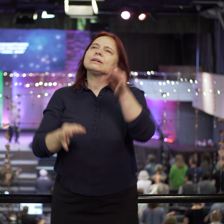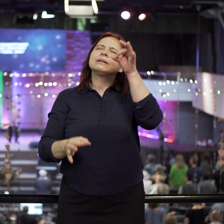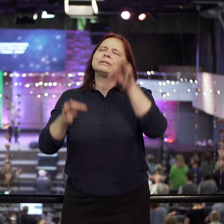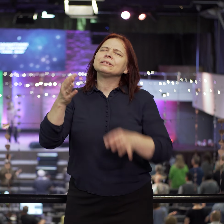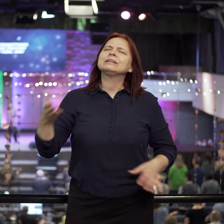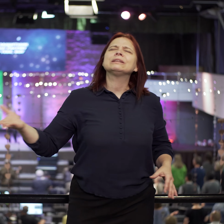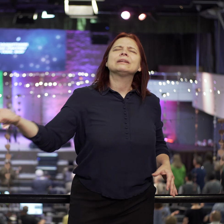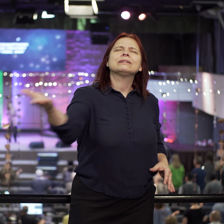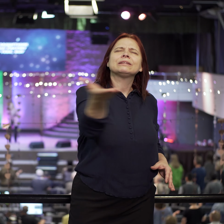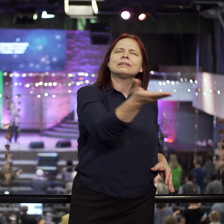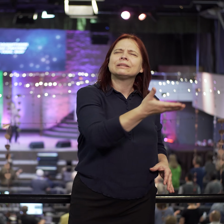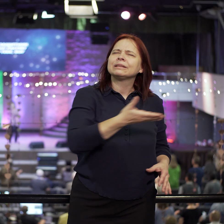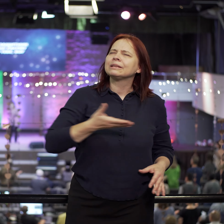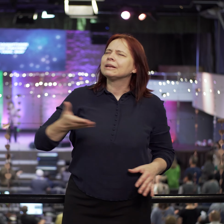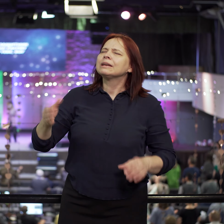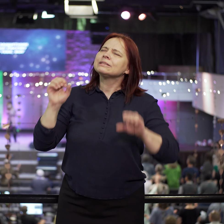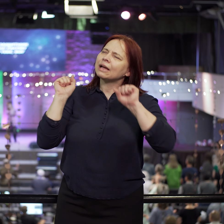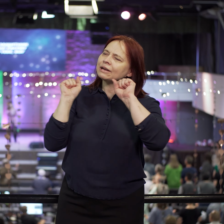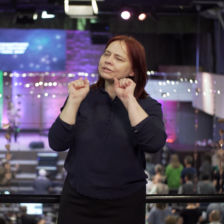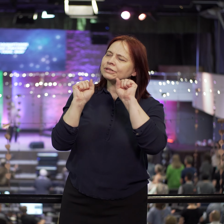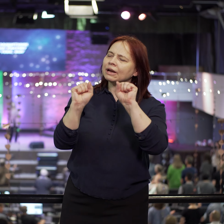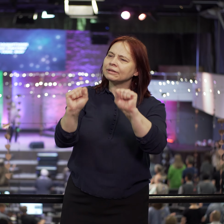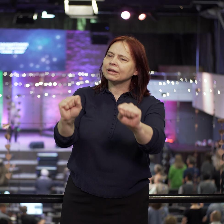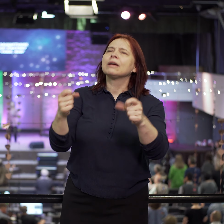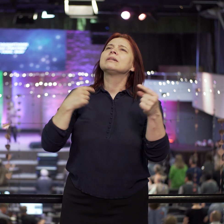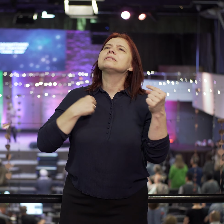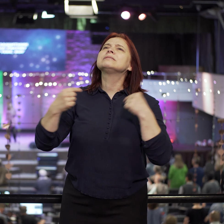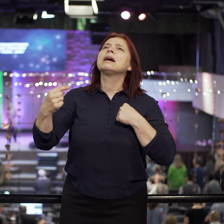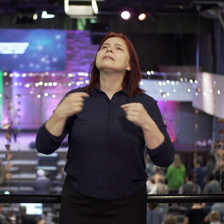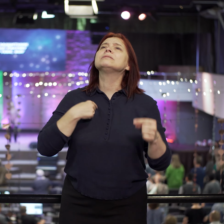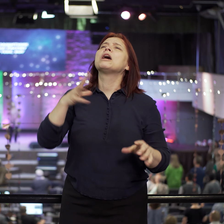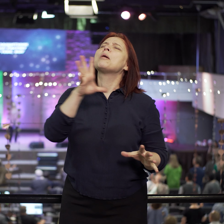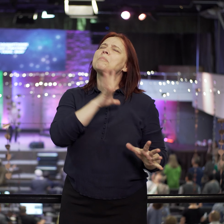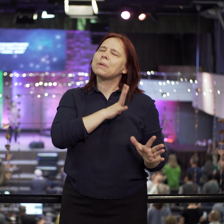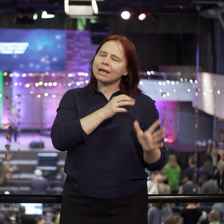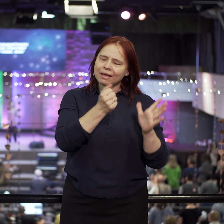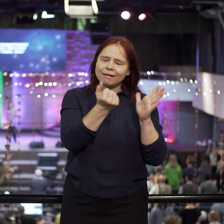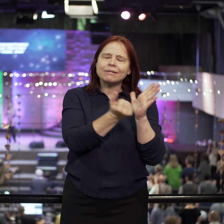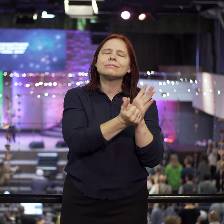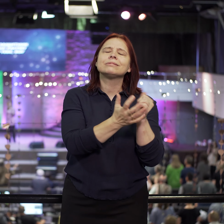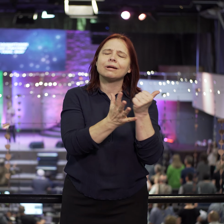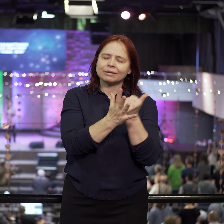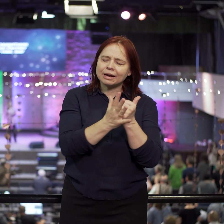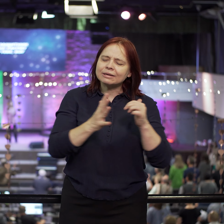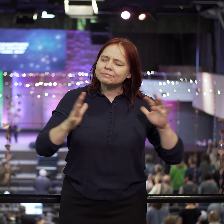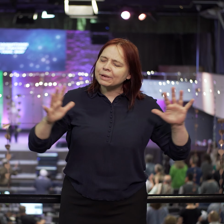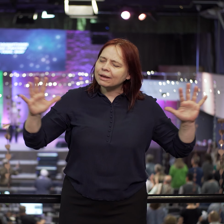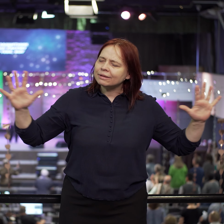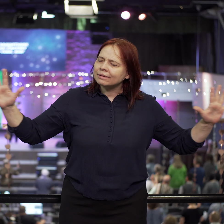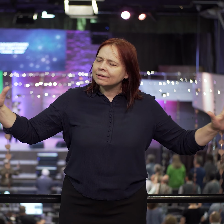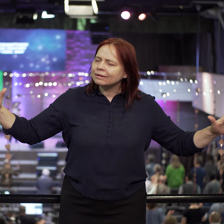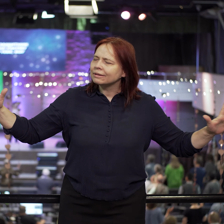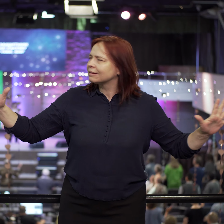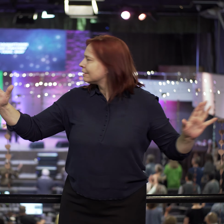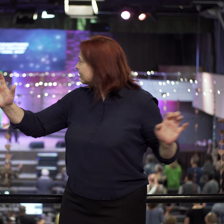я наши защитник страдал и был распят.